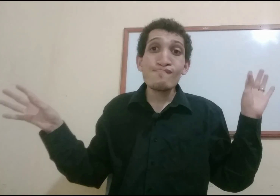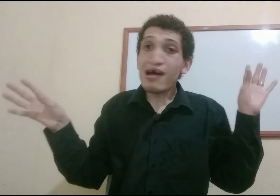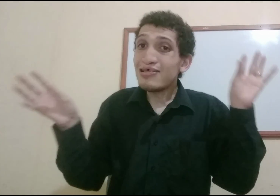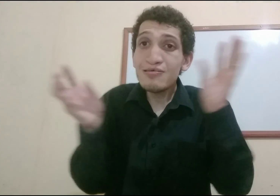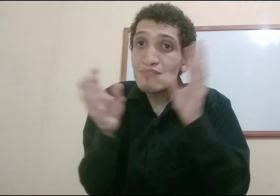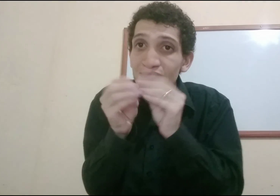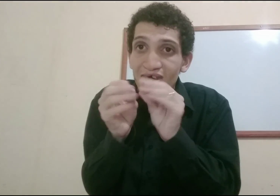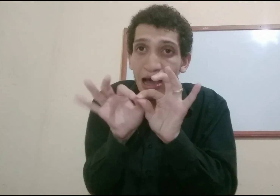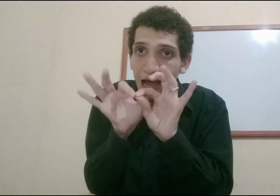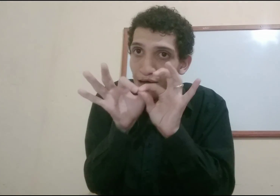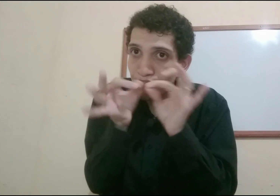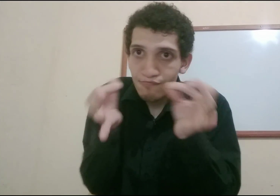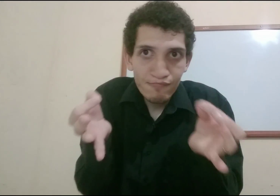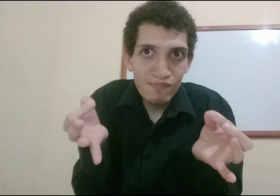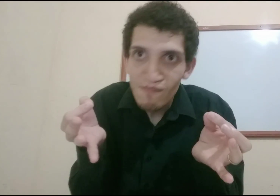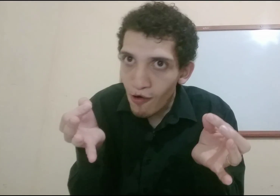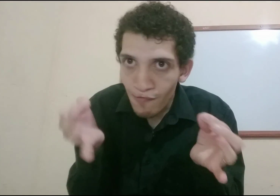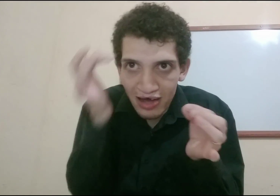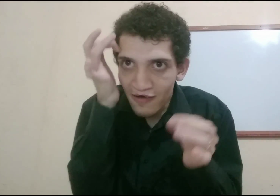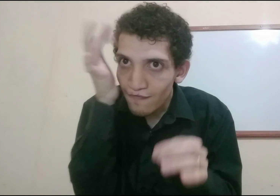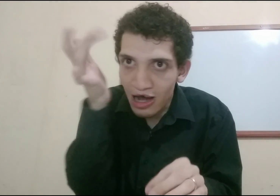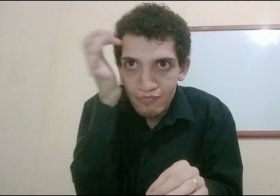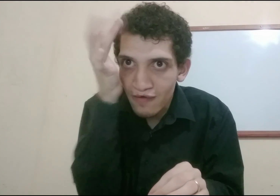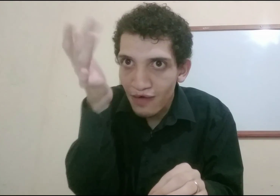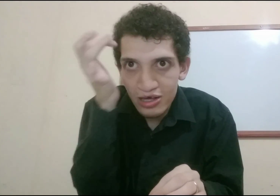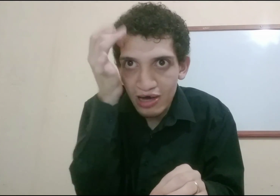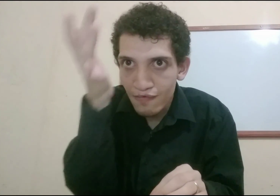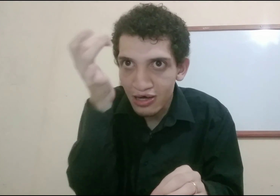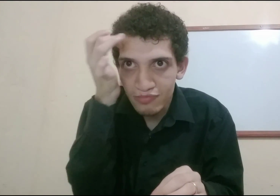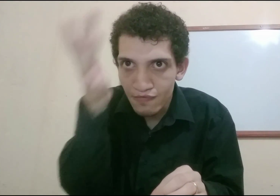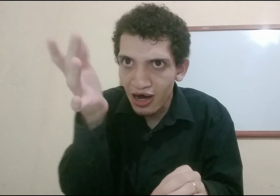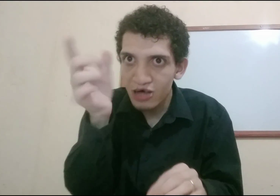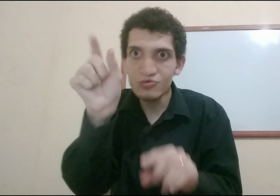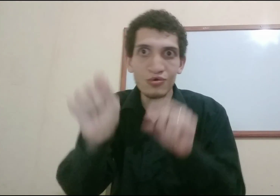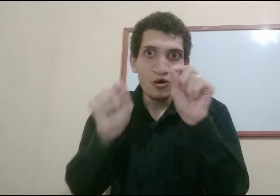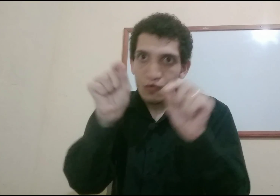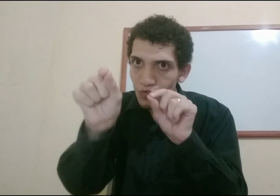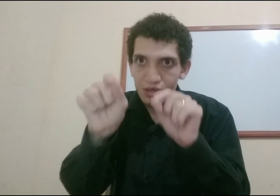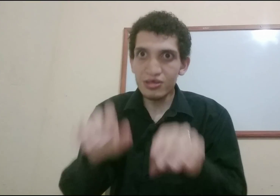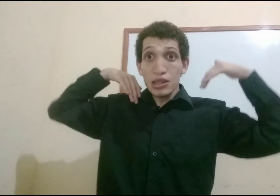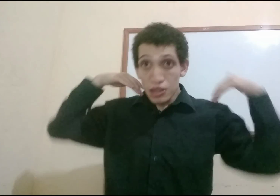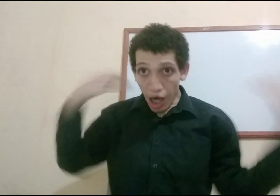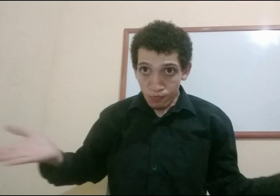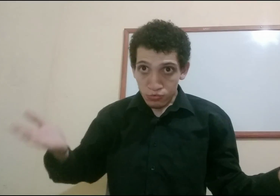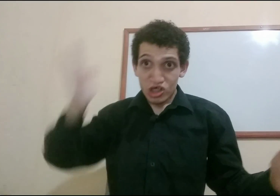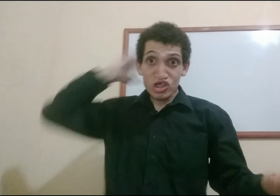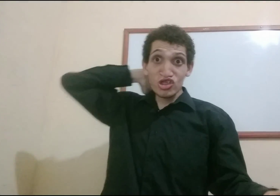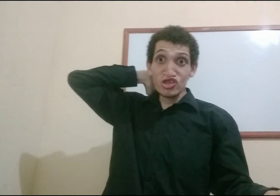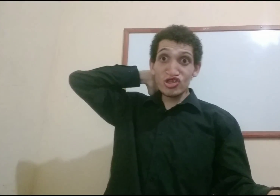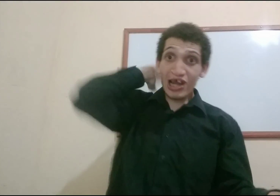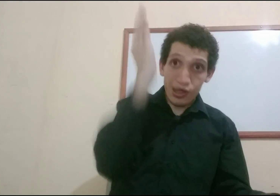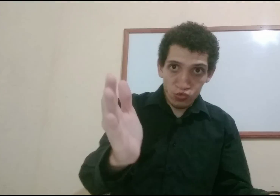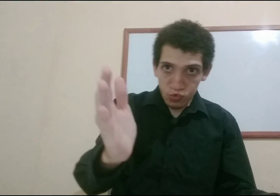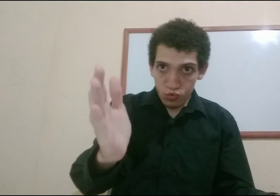para simplificar, por mais fácil, mais fácil, o que? Então, direto